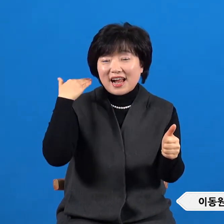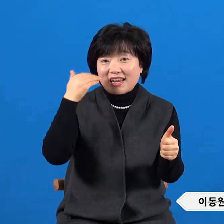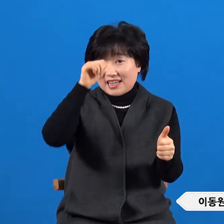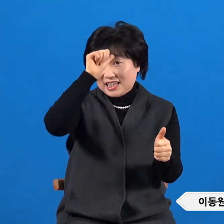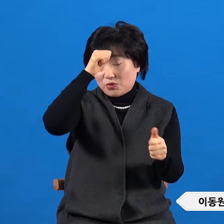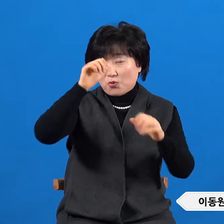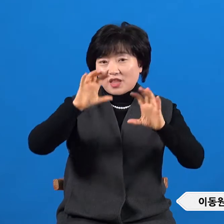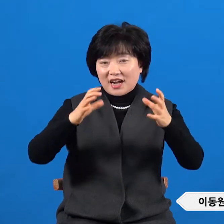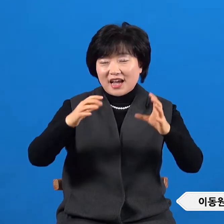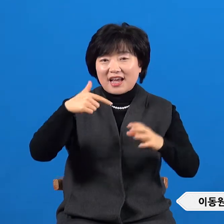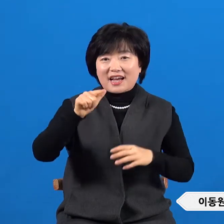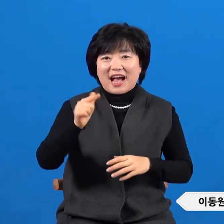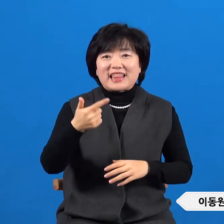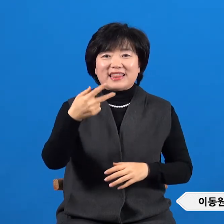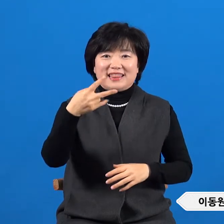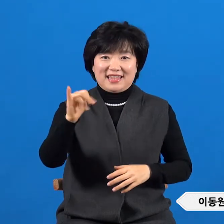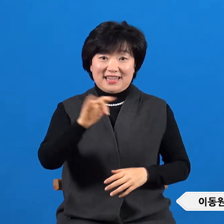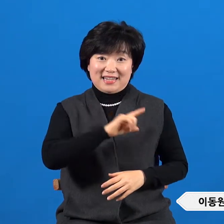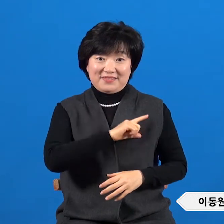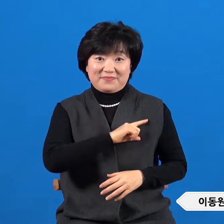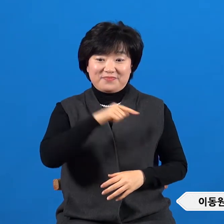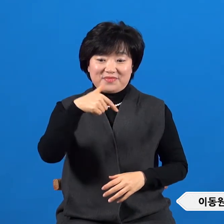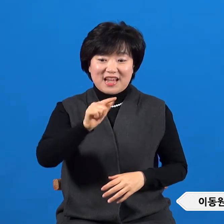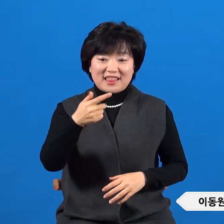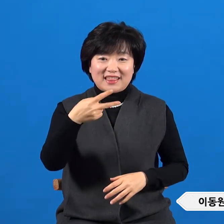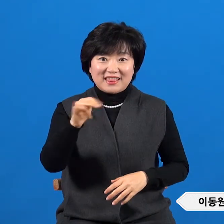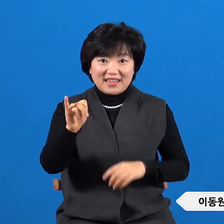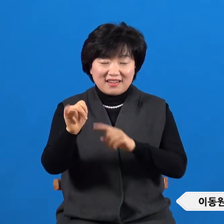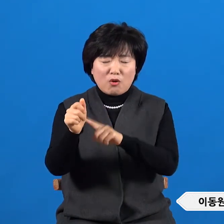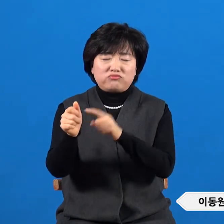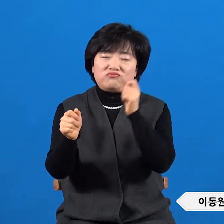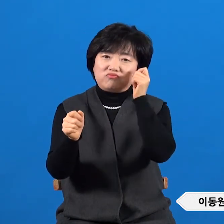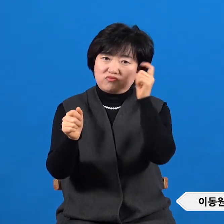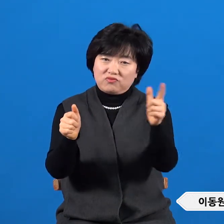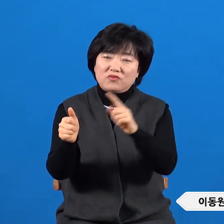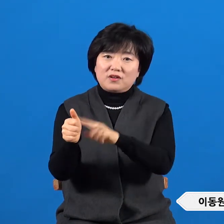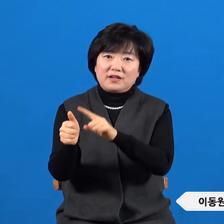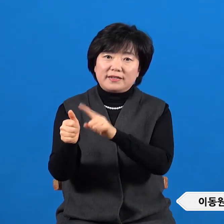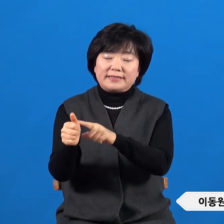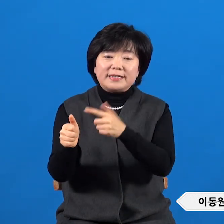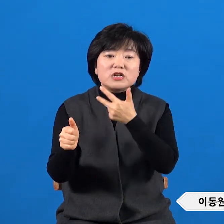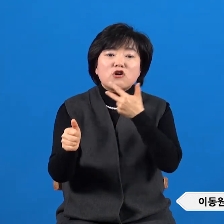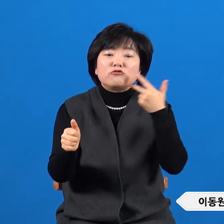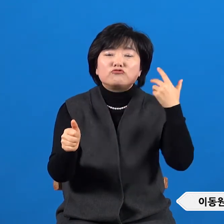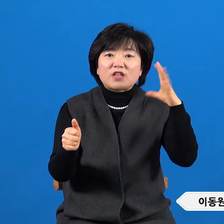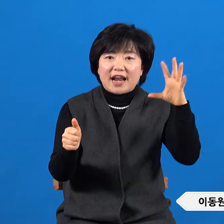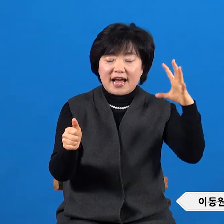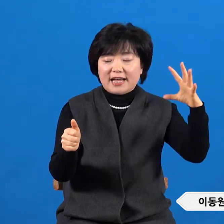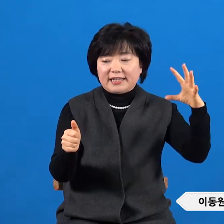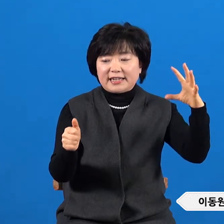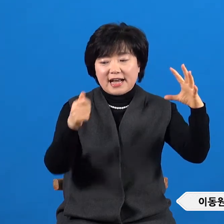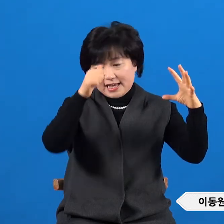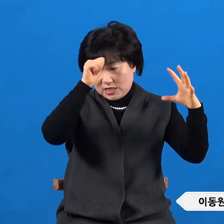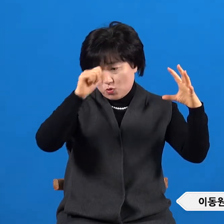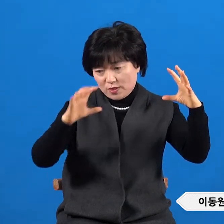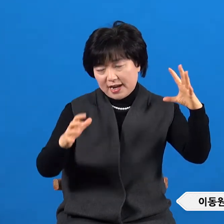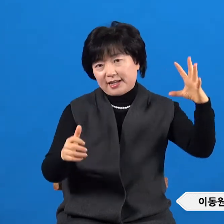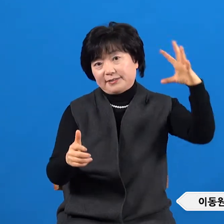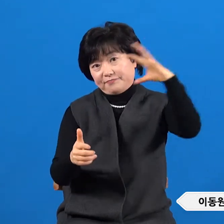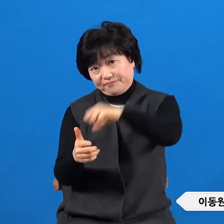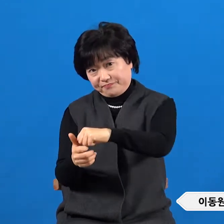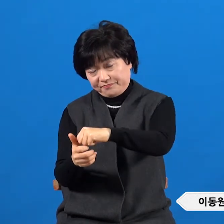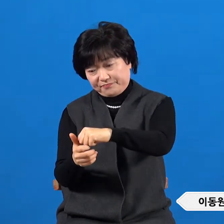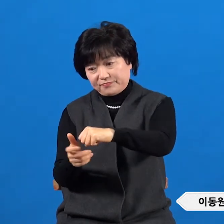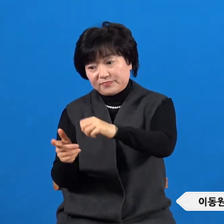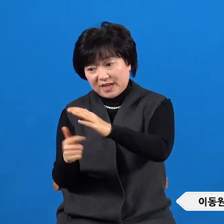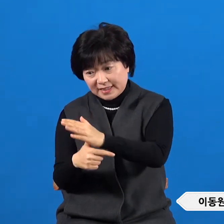과거에 인도의 간디 같은 분이 그런 지도자가 아니었나 싶습니다. 그는 자기의 조국인 인도를 영국